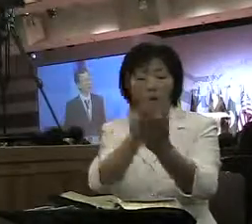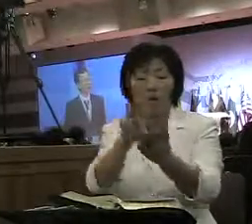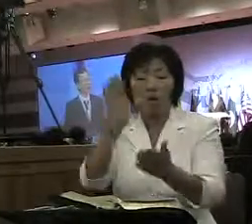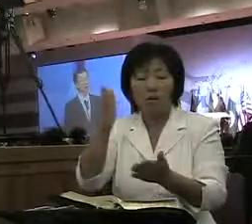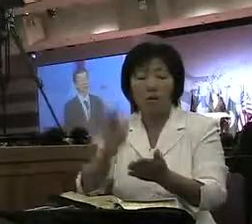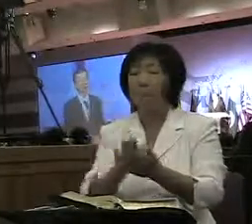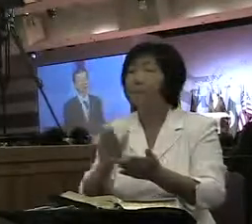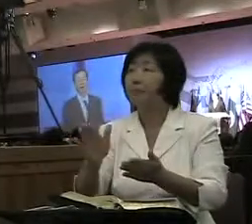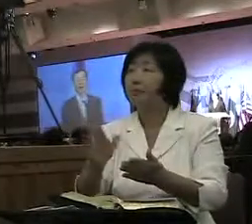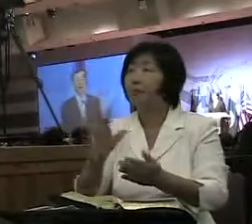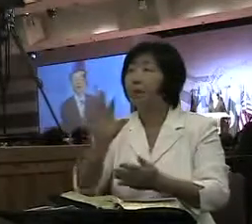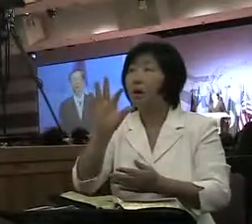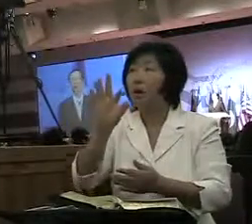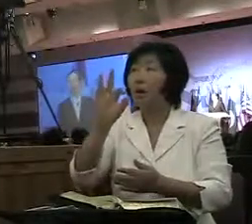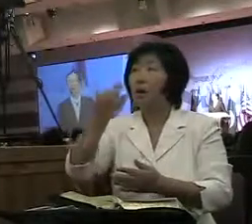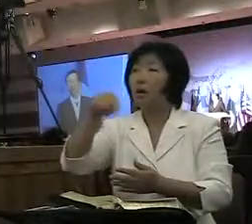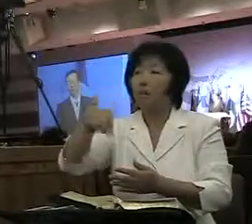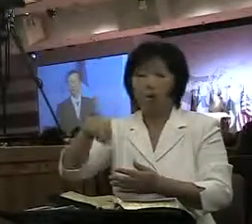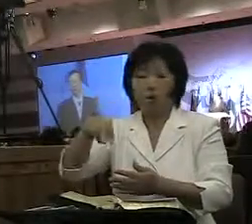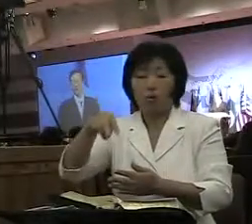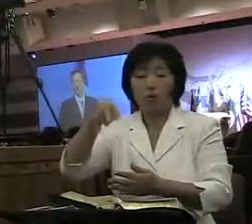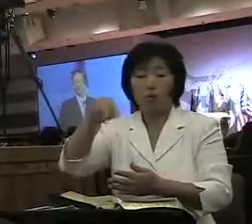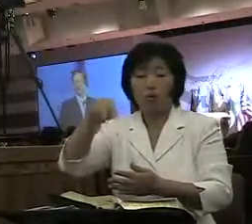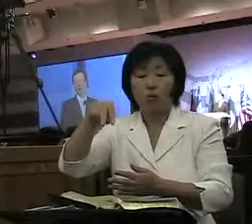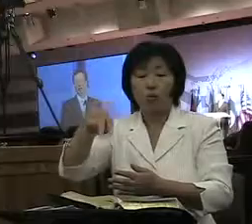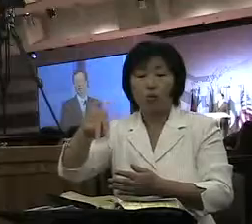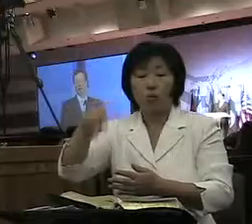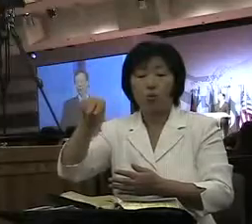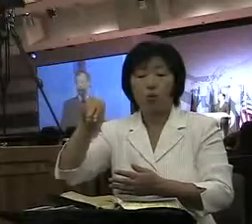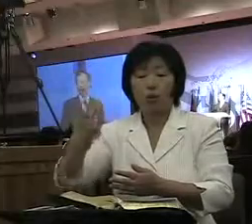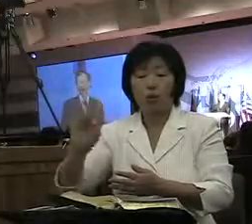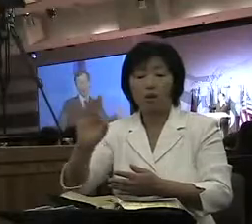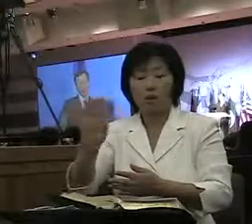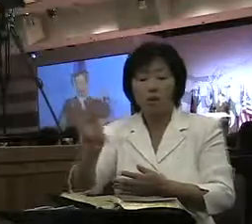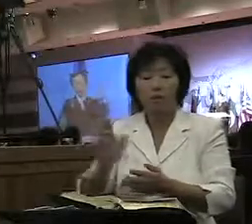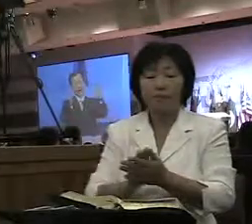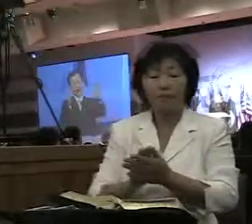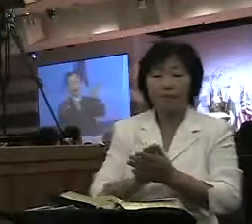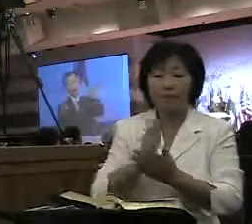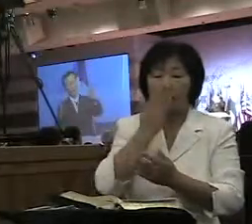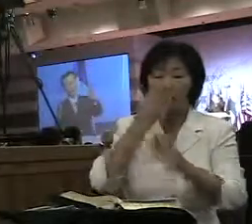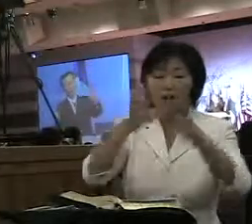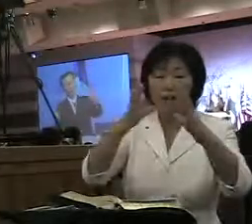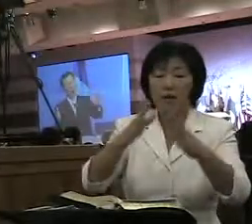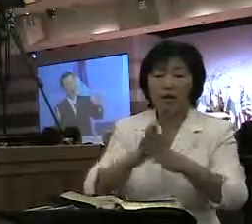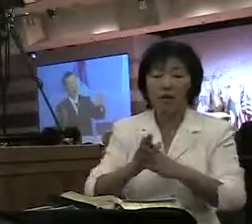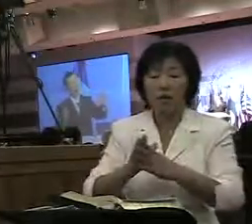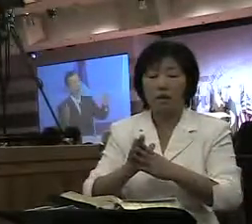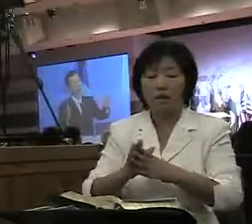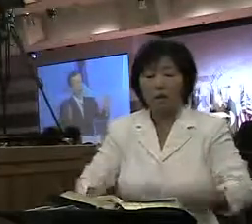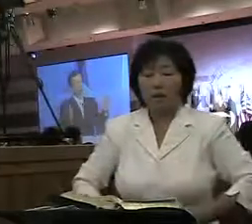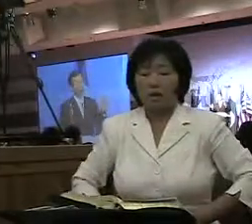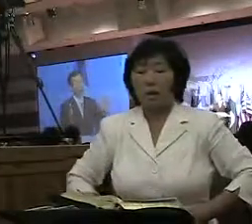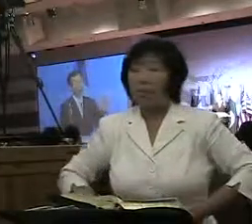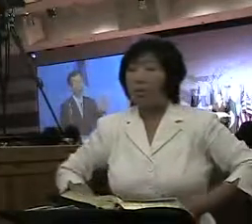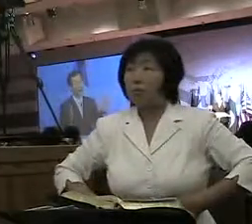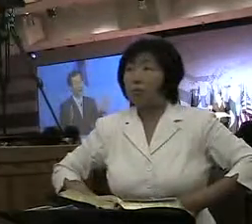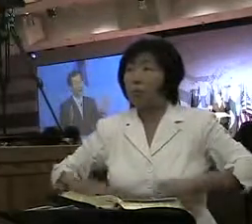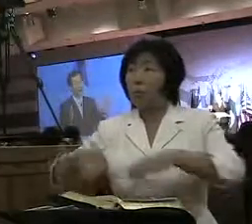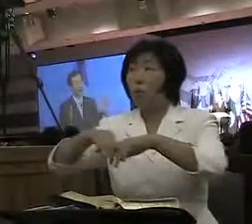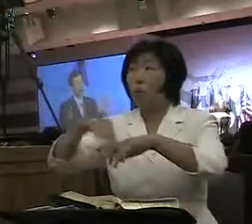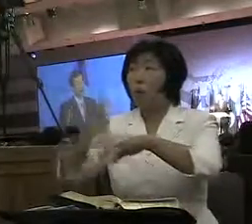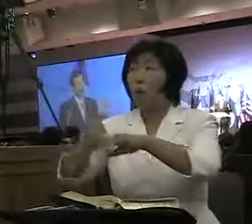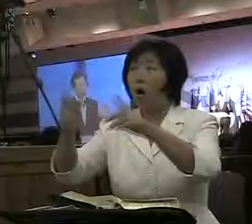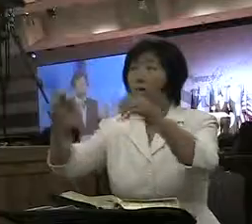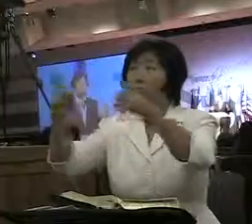여러분, 우시야가 죽던 해가 언제이냐면은 유대나라, 이스라엘의 그 남쪽 왕국이었던